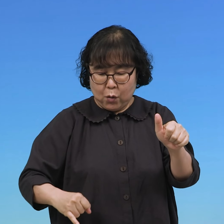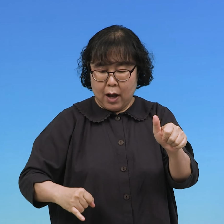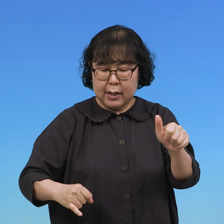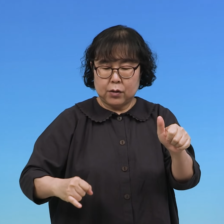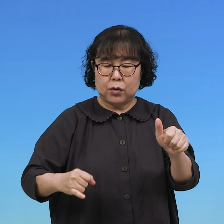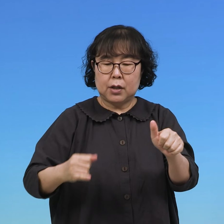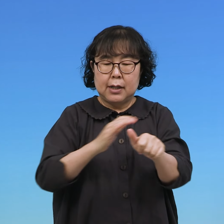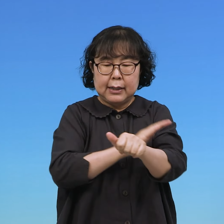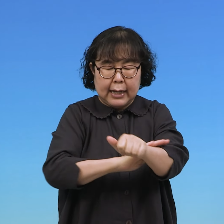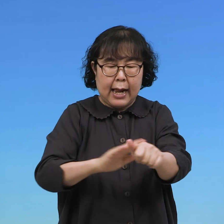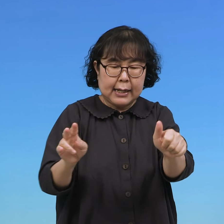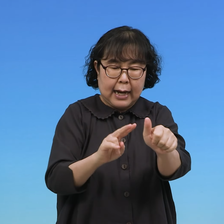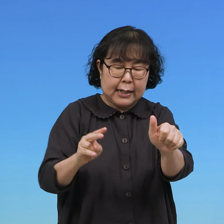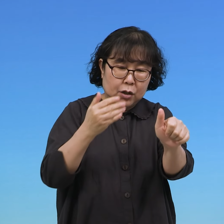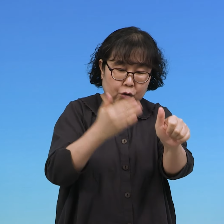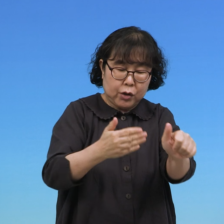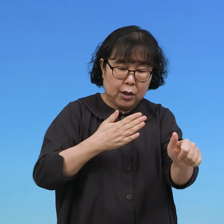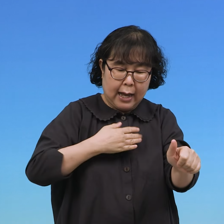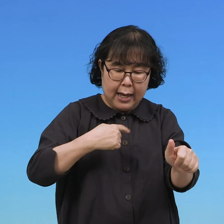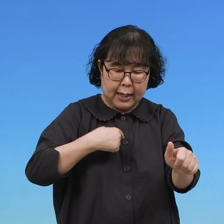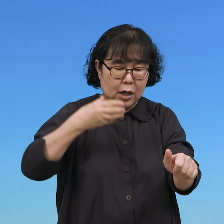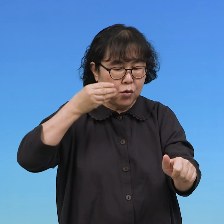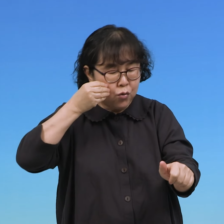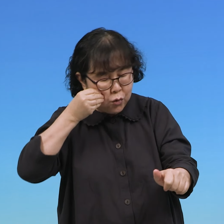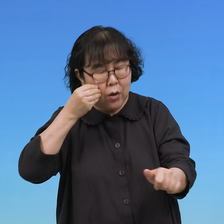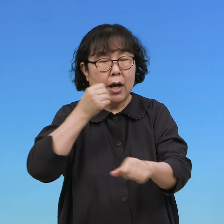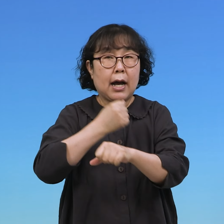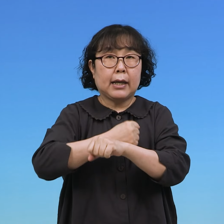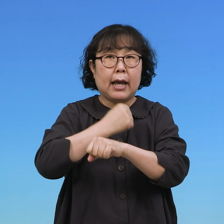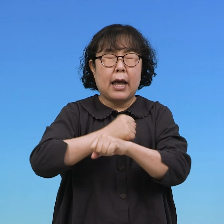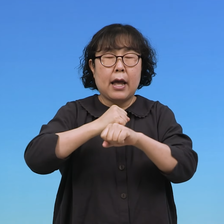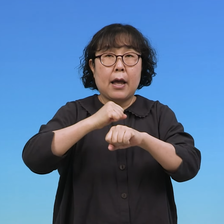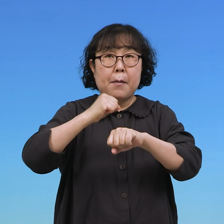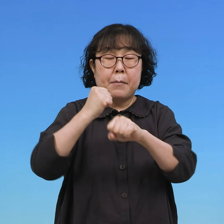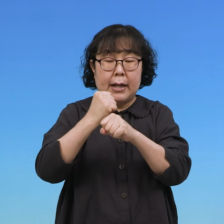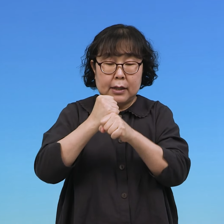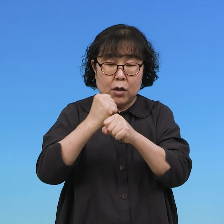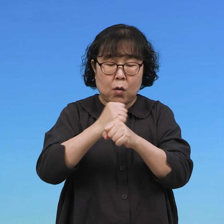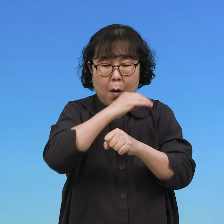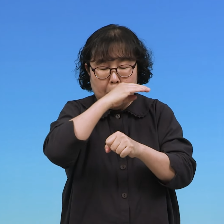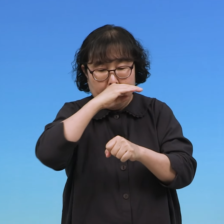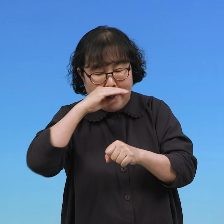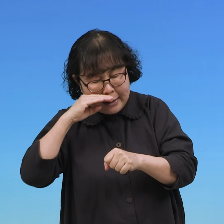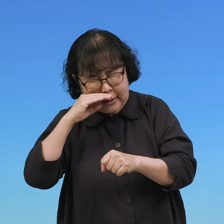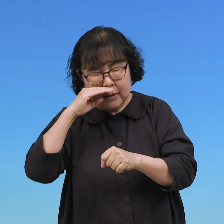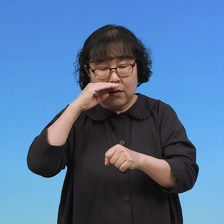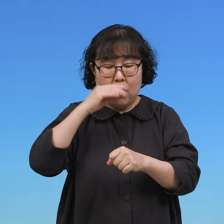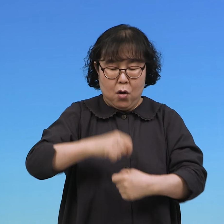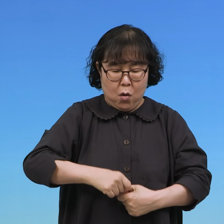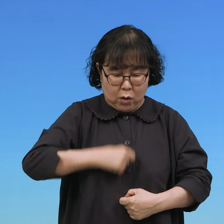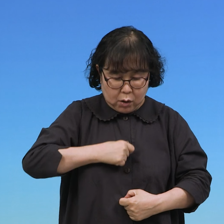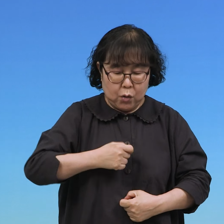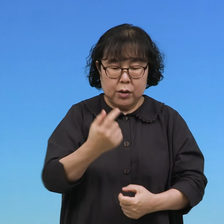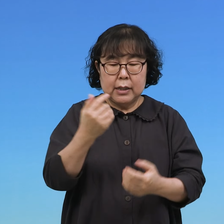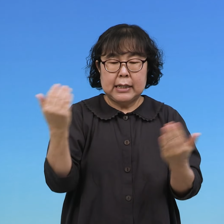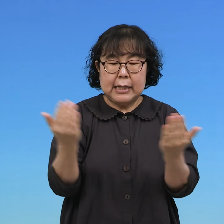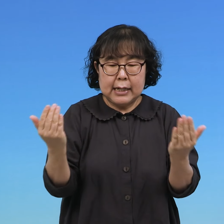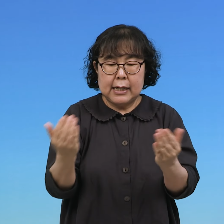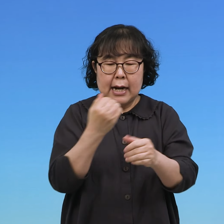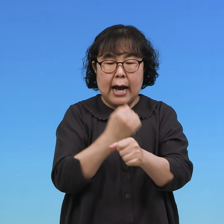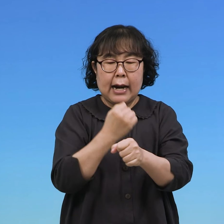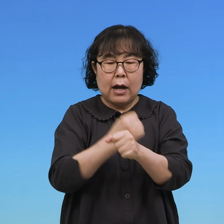잘 가르쳐서 나에게 순종하게 하고 옳고 바른 일을 하라고 가르치는 뜻으로 한 것이다. 여러분 잘